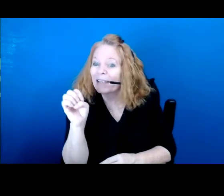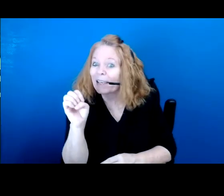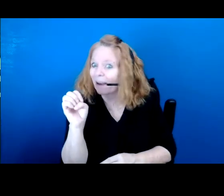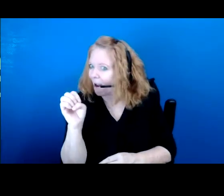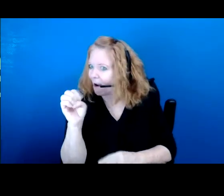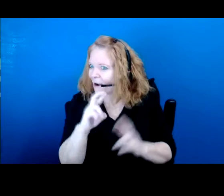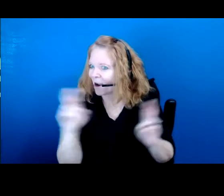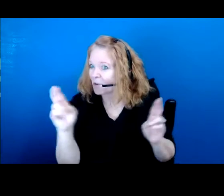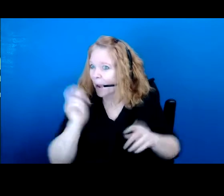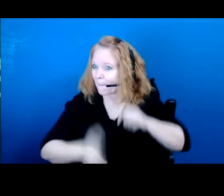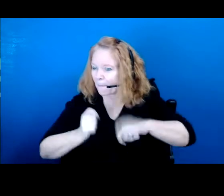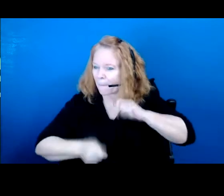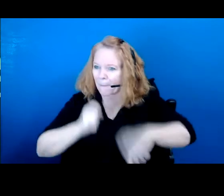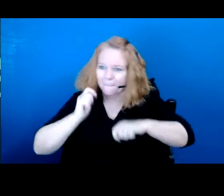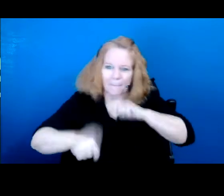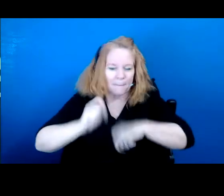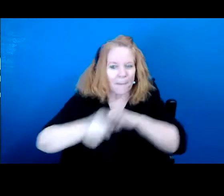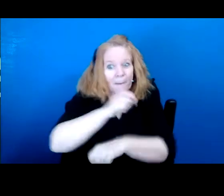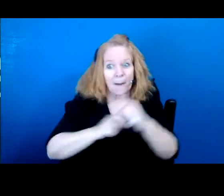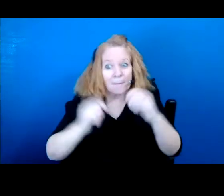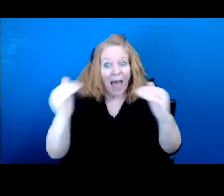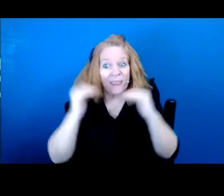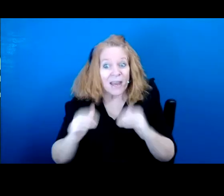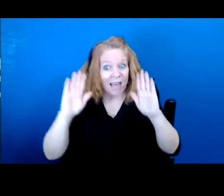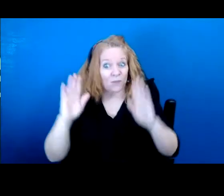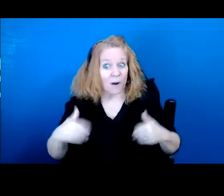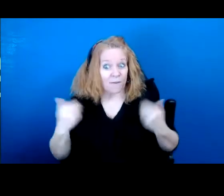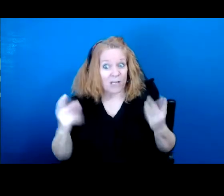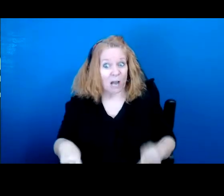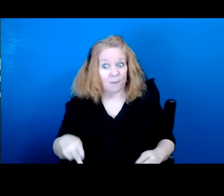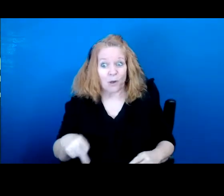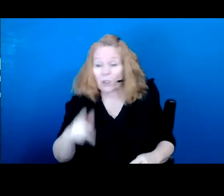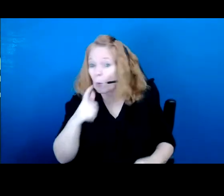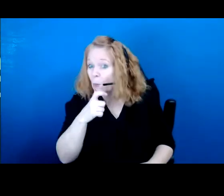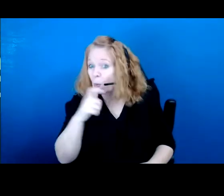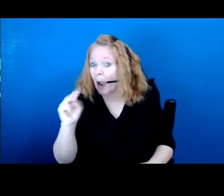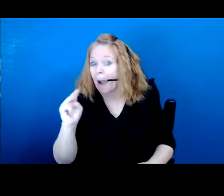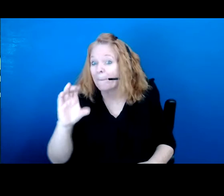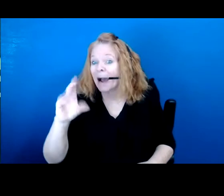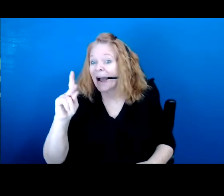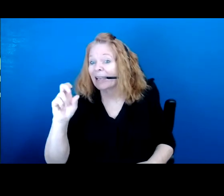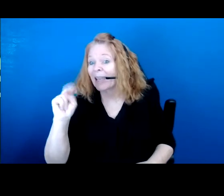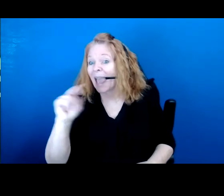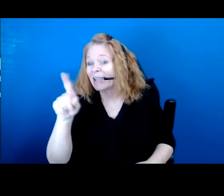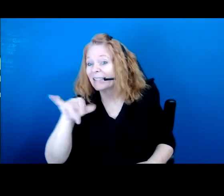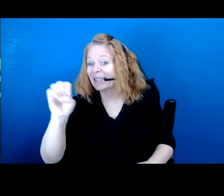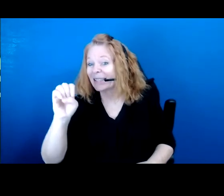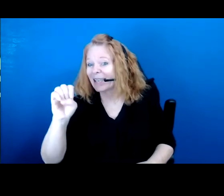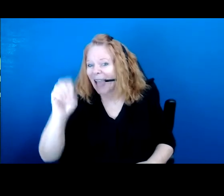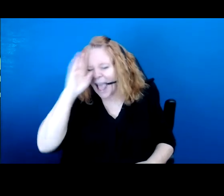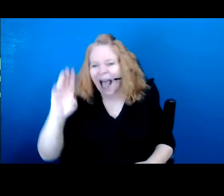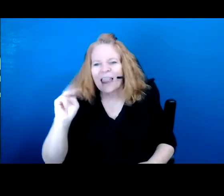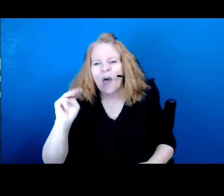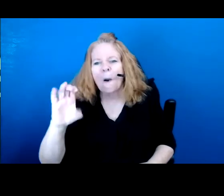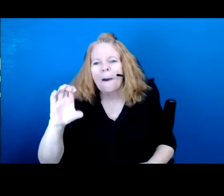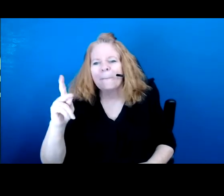bien verte josephine lista pam pam pam para empapar la próxima persona es mckenzie hola